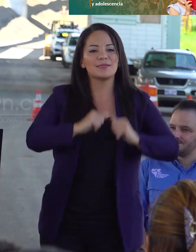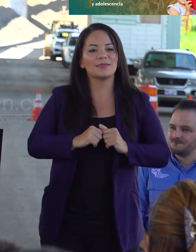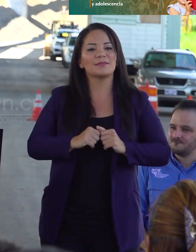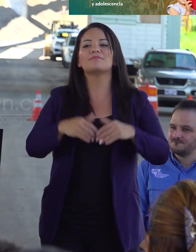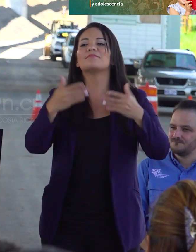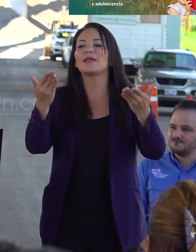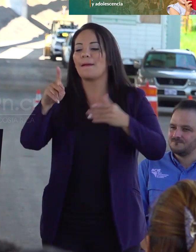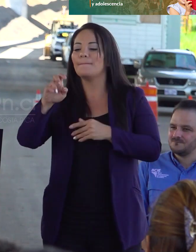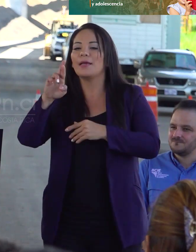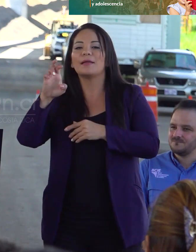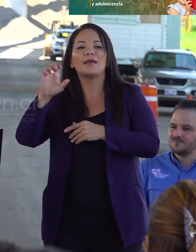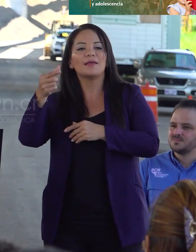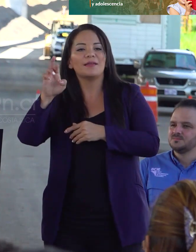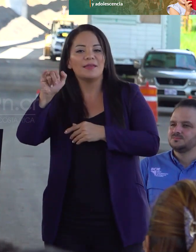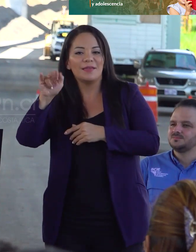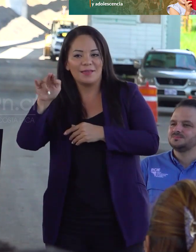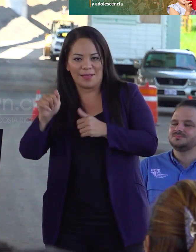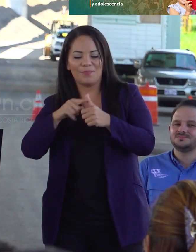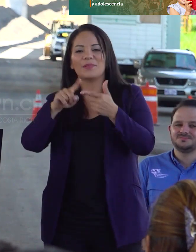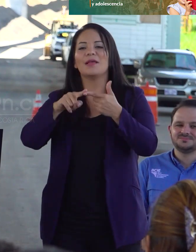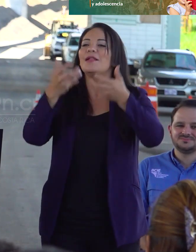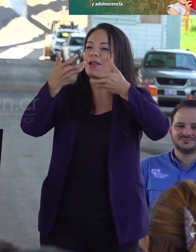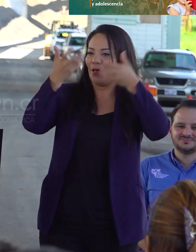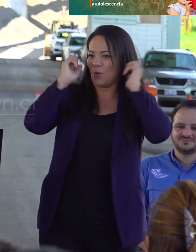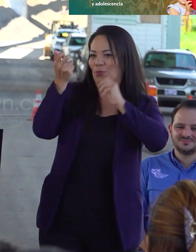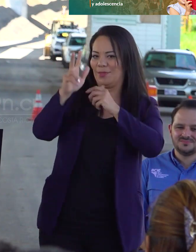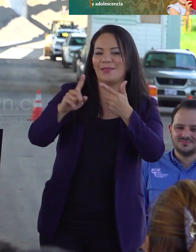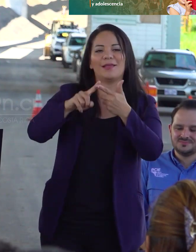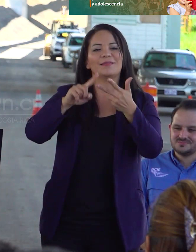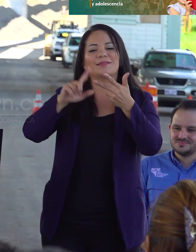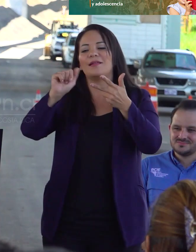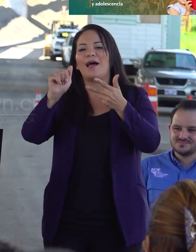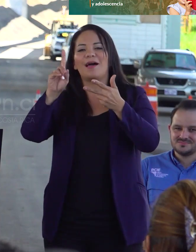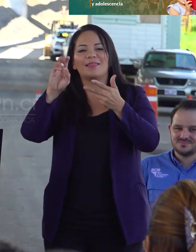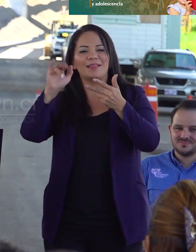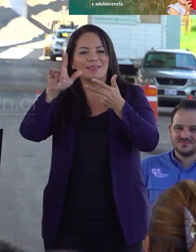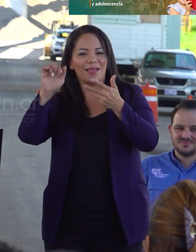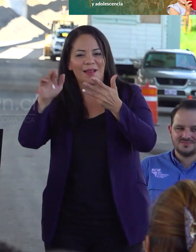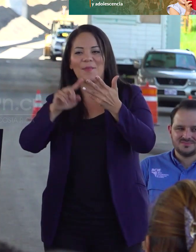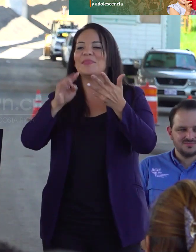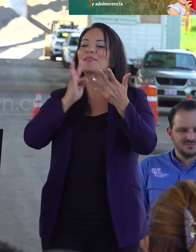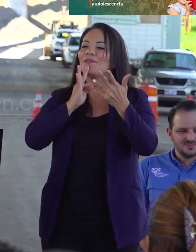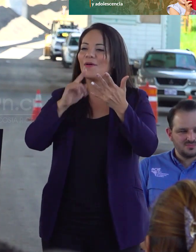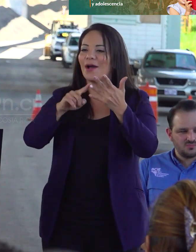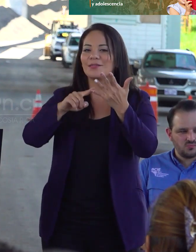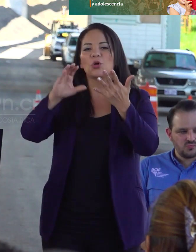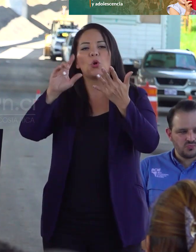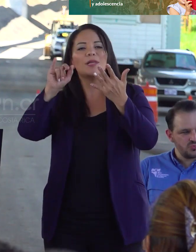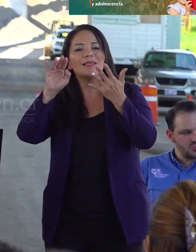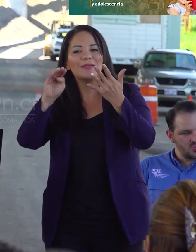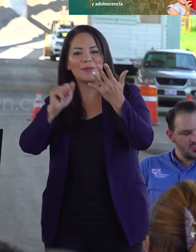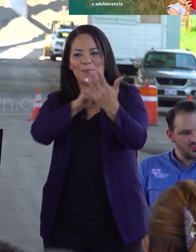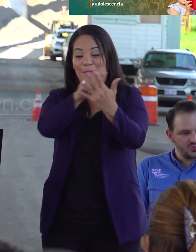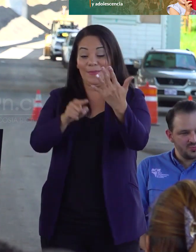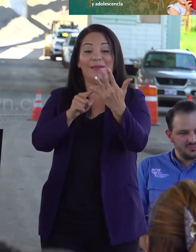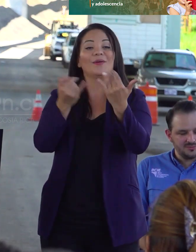La Pellegrina, León 13, Colima, La Ladrillera, Tibás. Esas